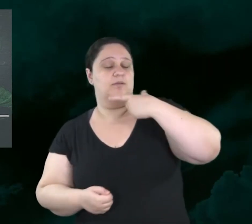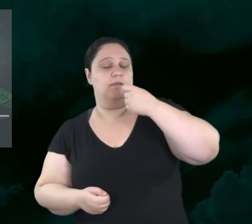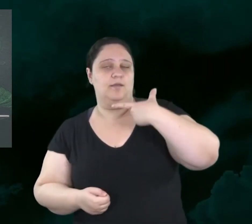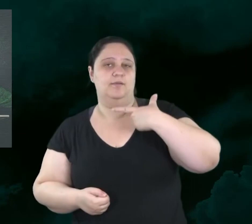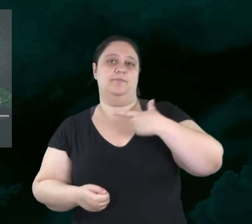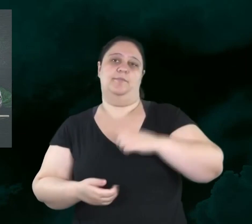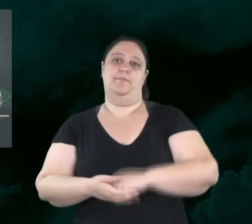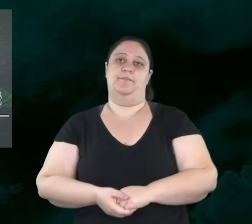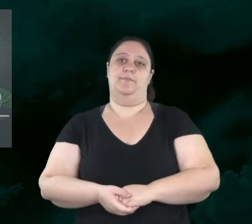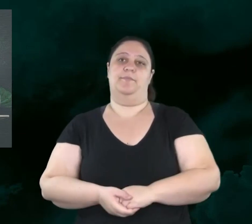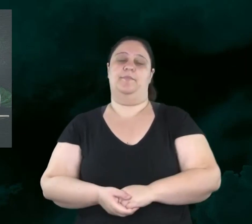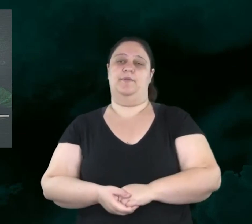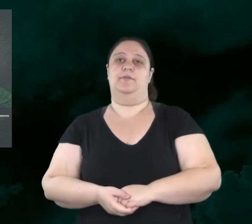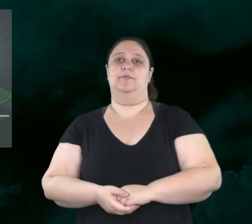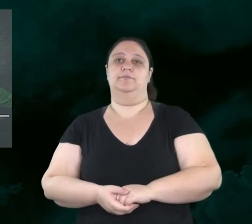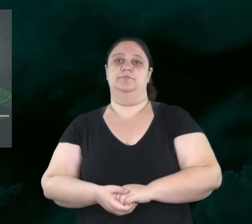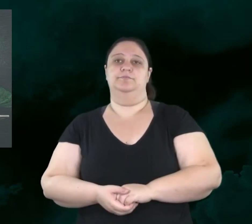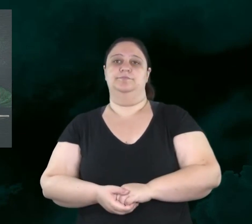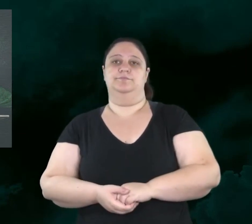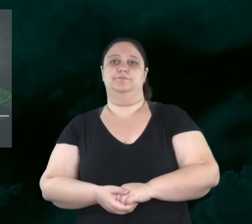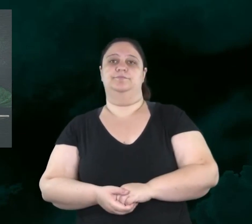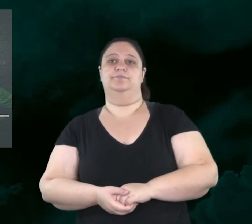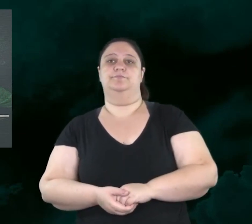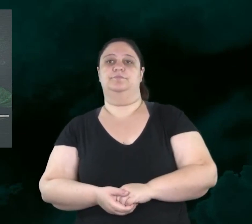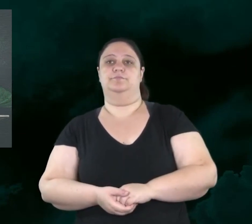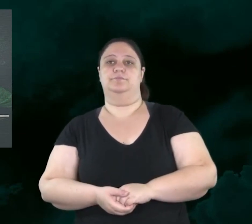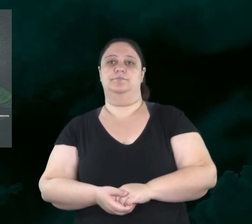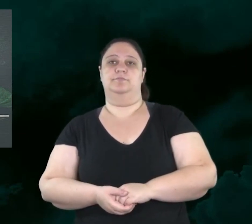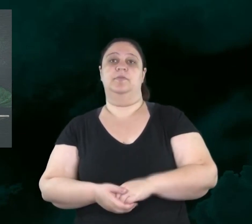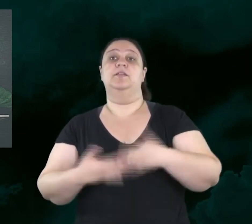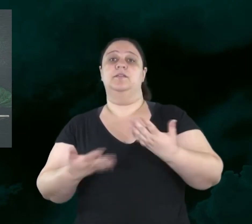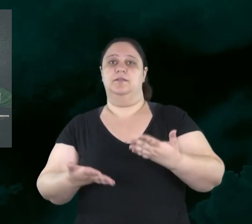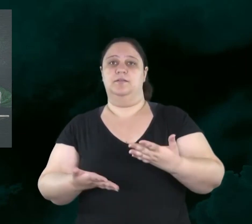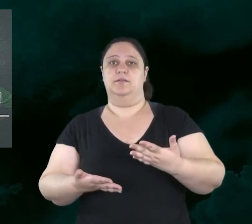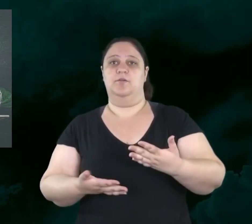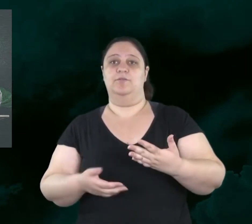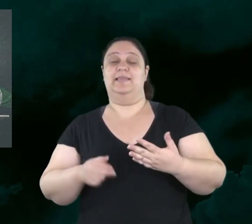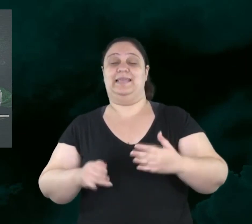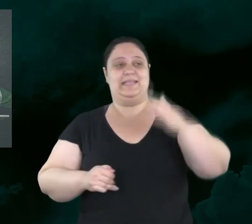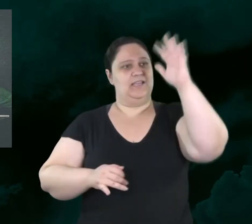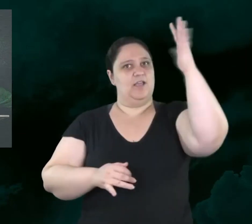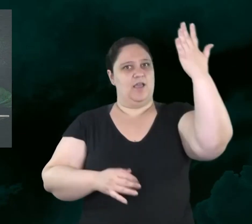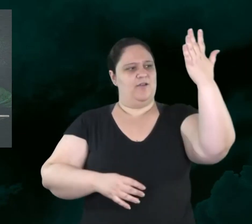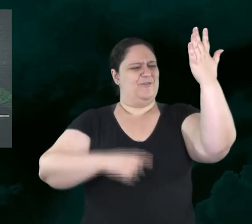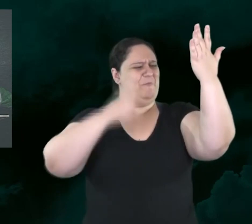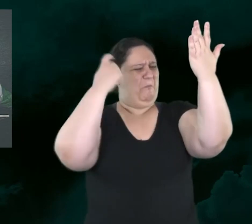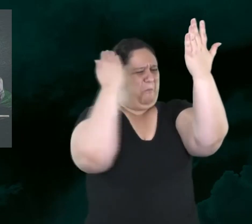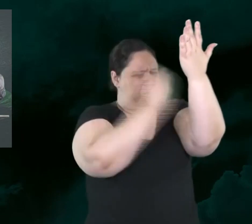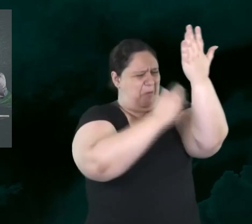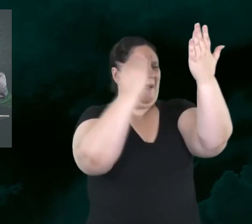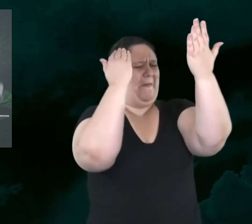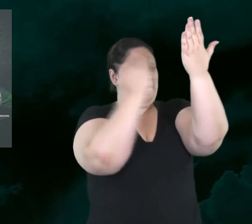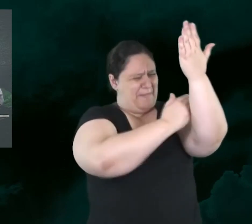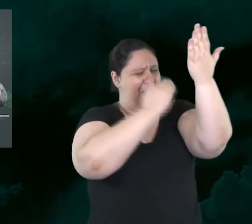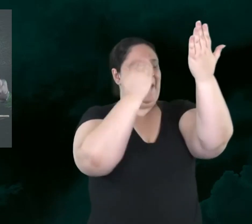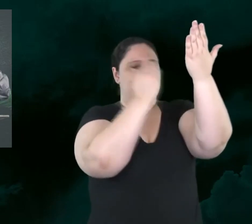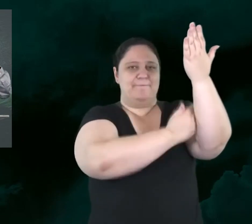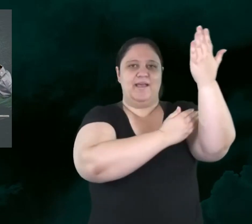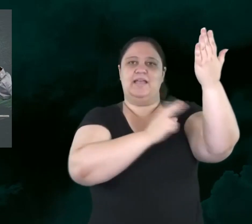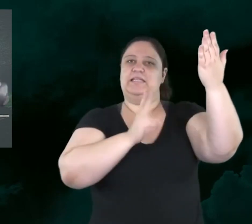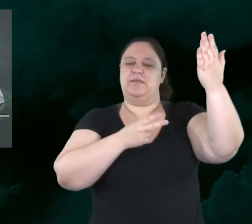peritônio devido à cirrose e doenças do fígado. Quanto mais o terebinto é ferido, mais perfume